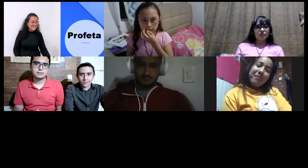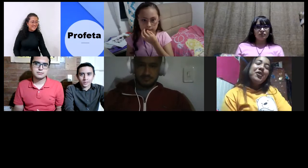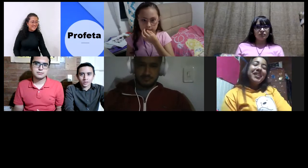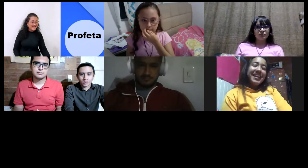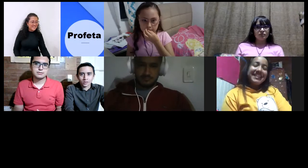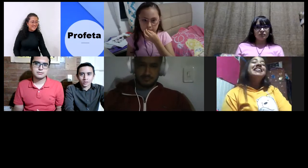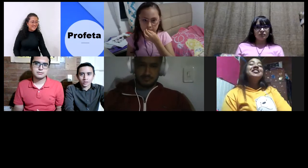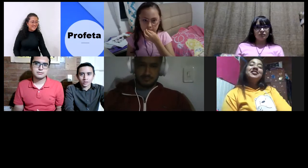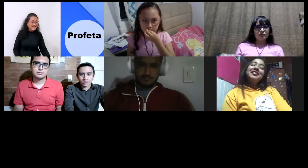amor eterno.